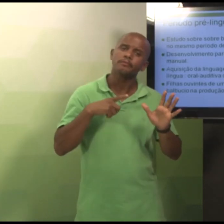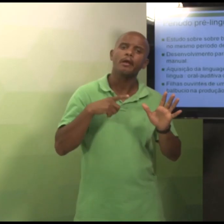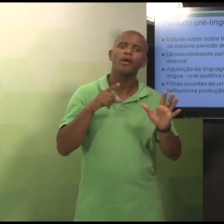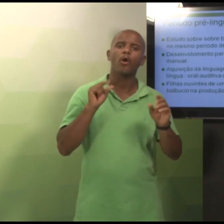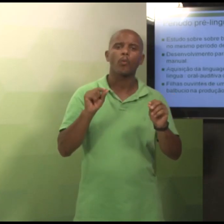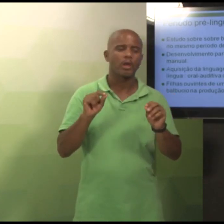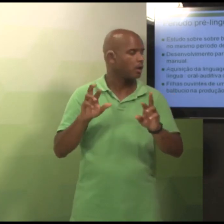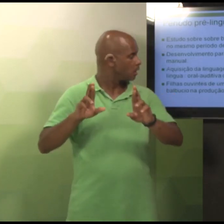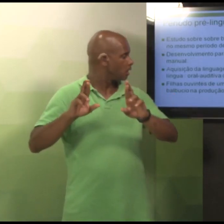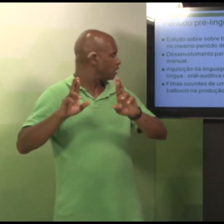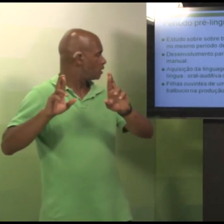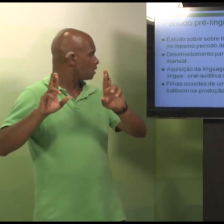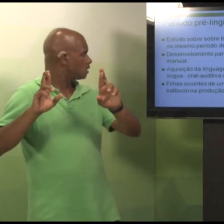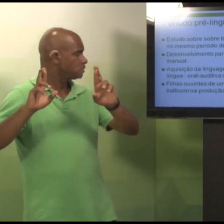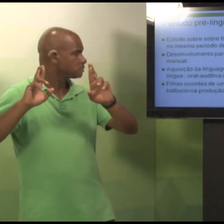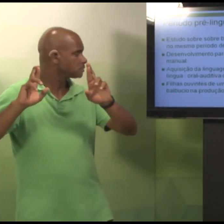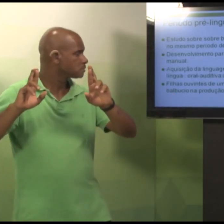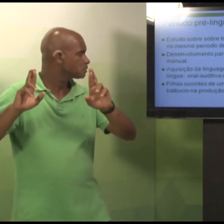a fala.